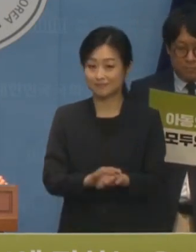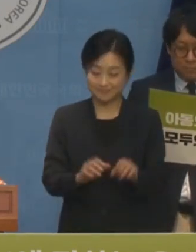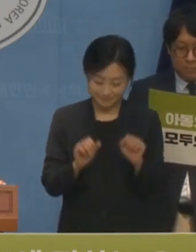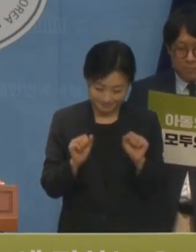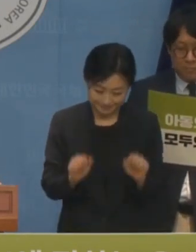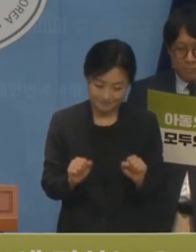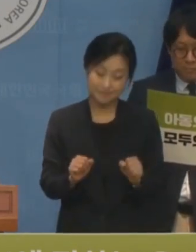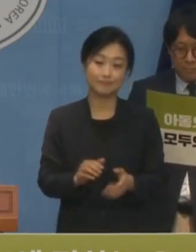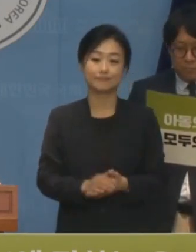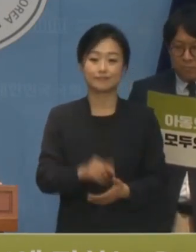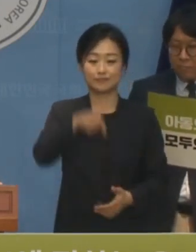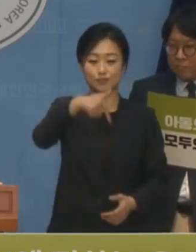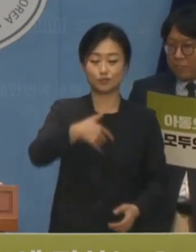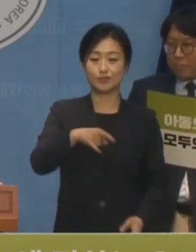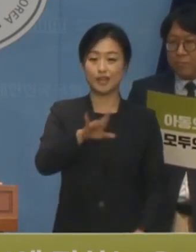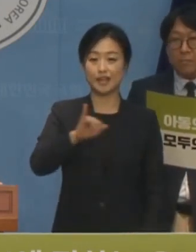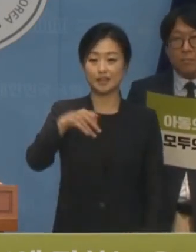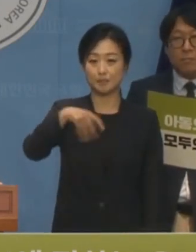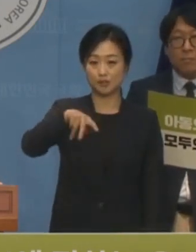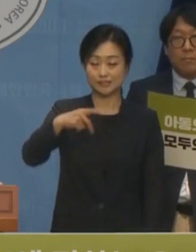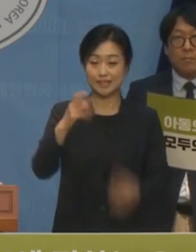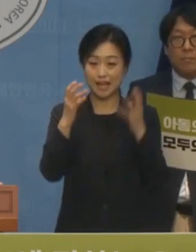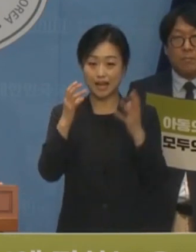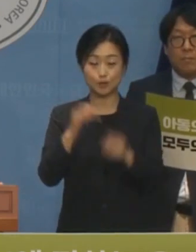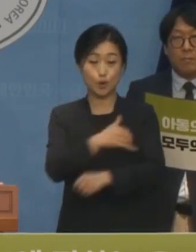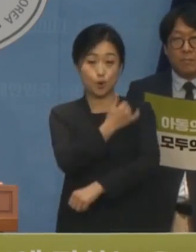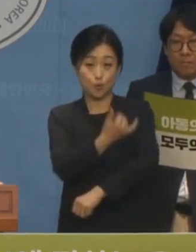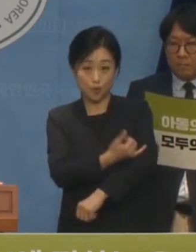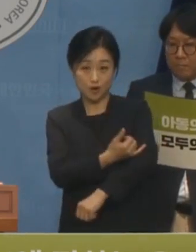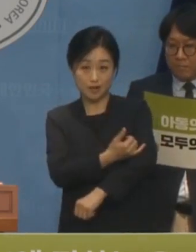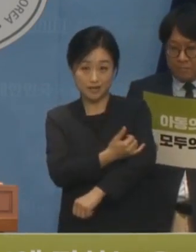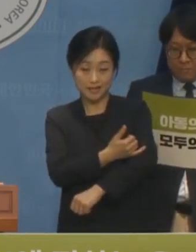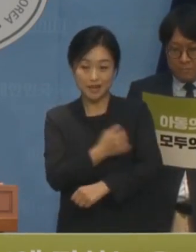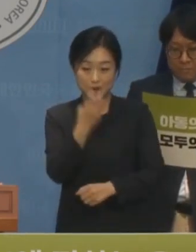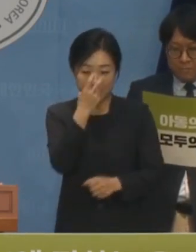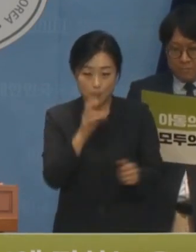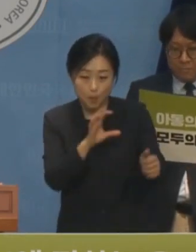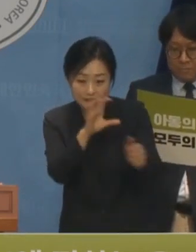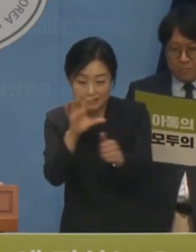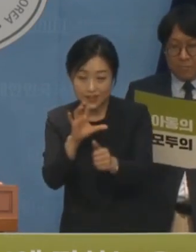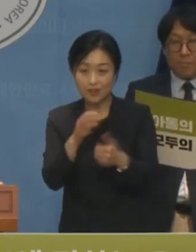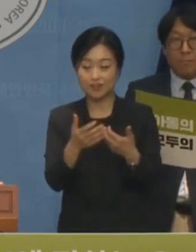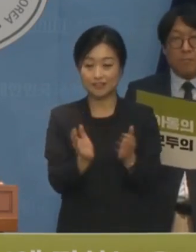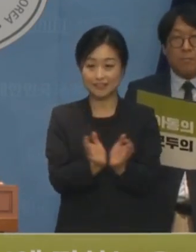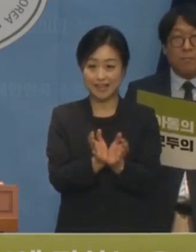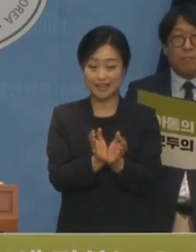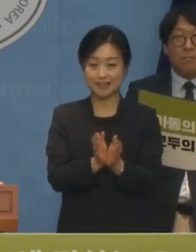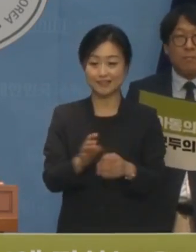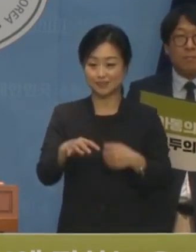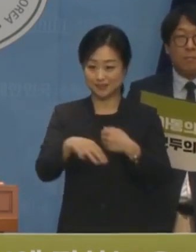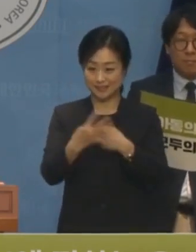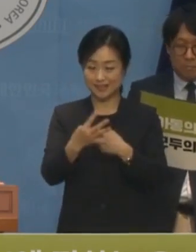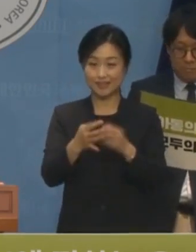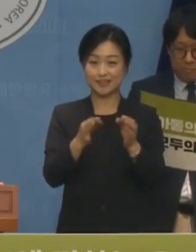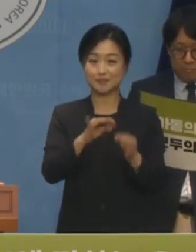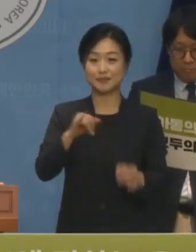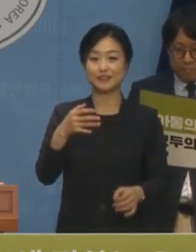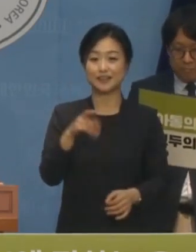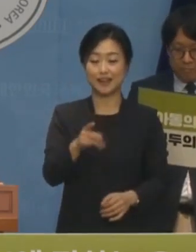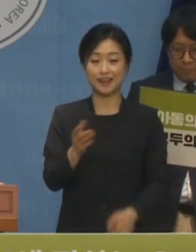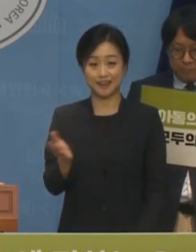안녕하세요. 저는 굿네이버스 아동권리 모니터링단으로 활동하고 있는 수아초등학교 4학년